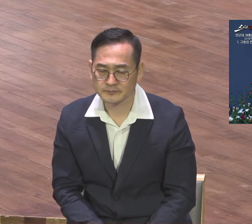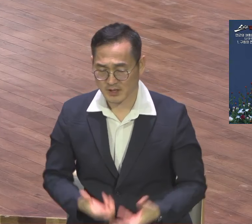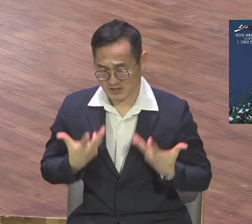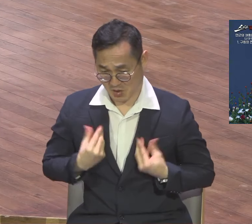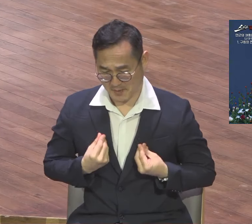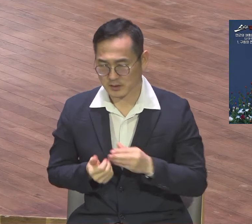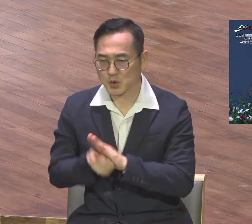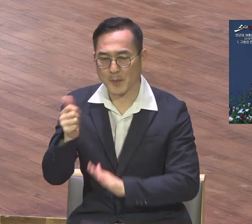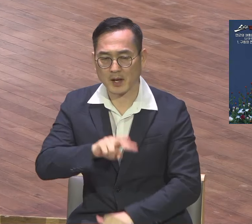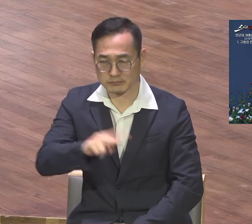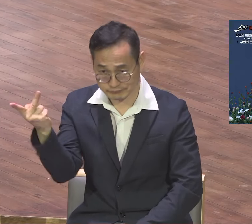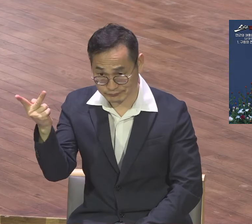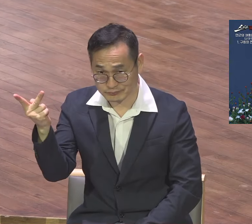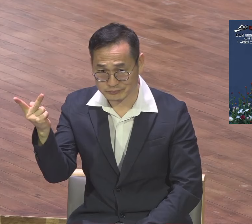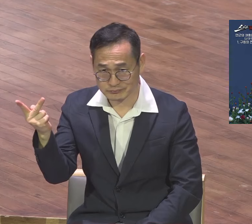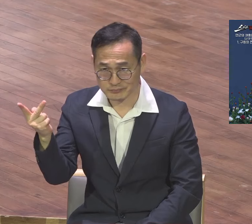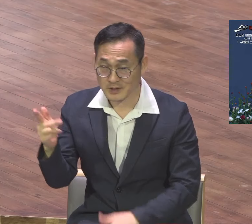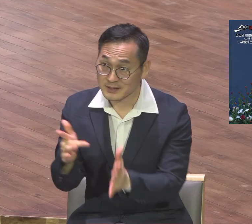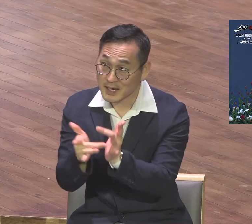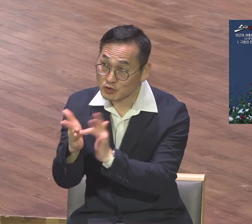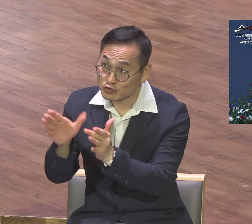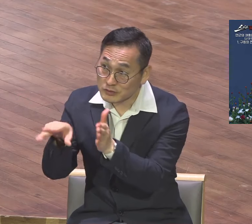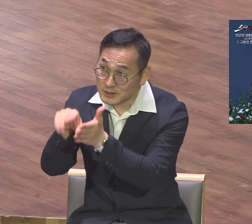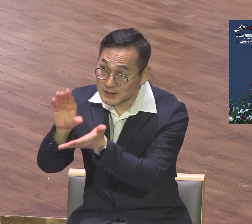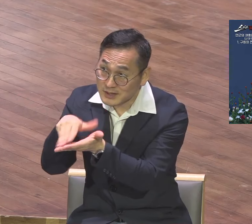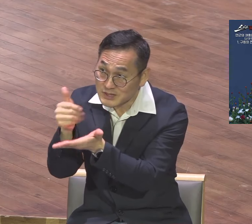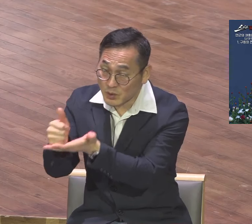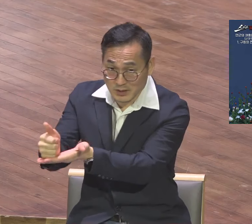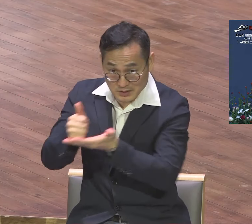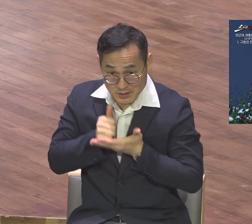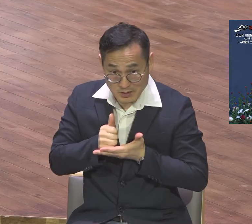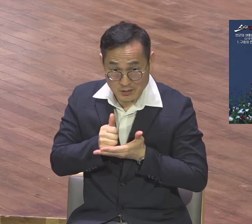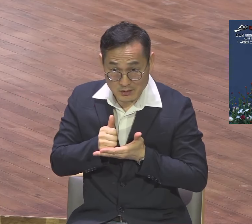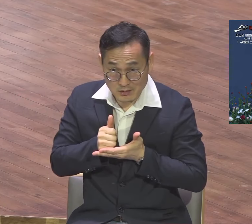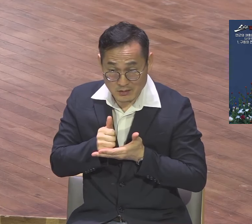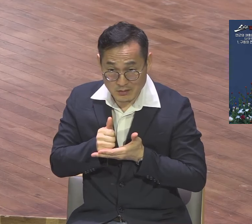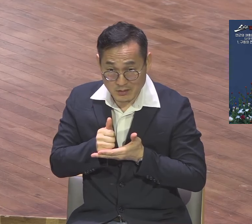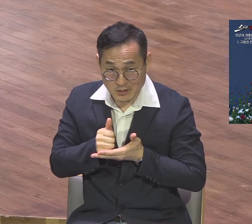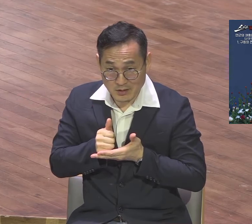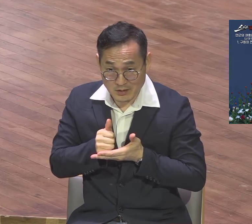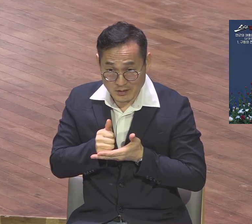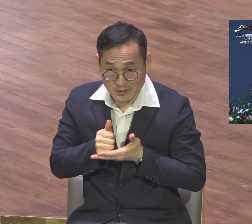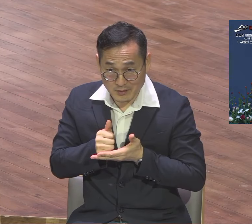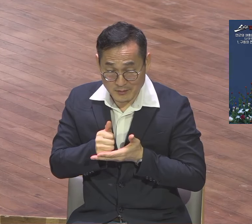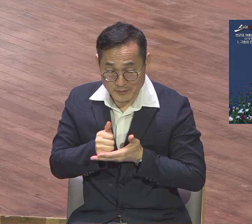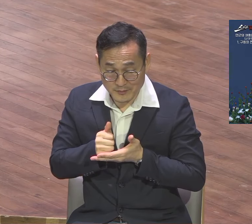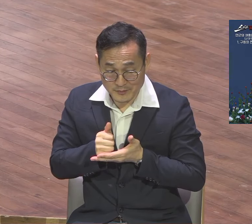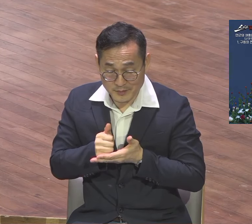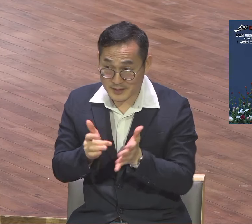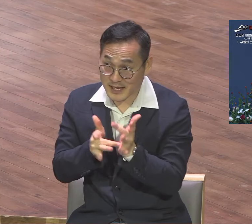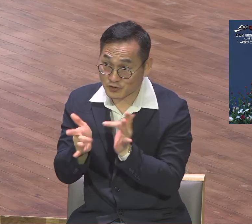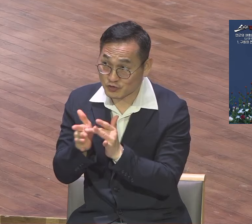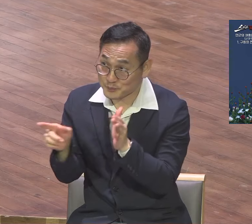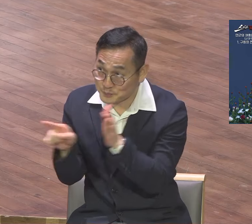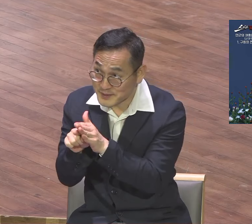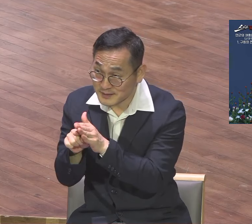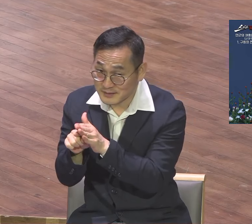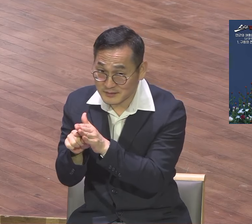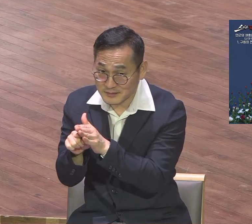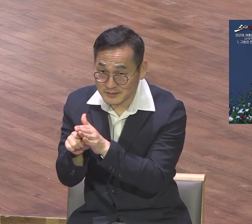절망에서 소망으로, 예수 그리스도를 받아들이는 순간에, 예수 그리스도를 믿는